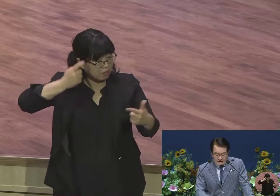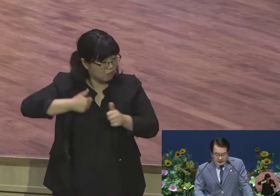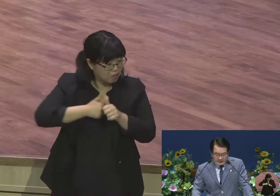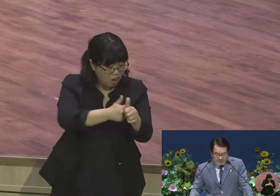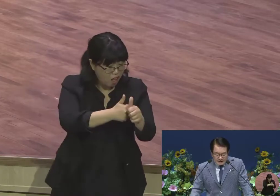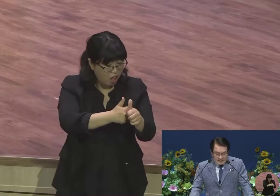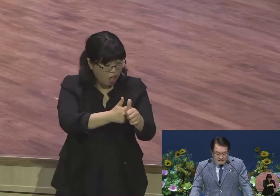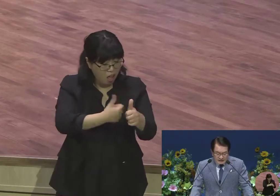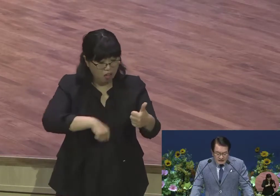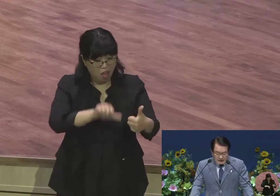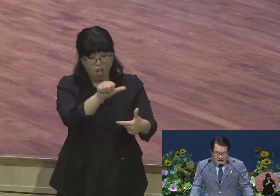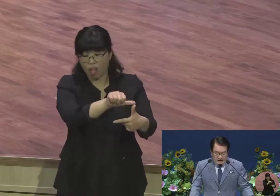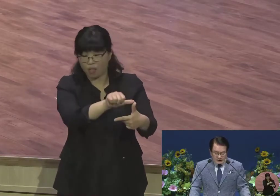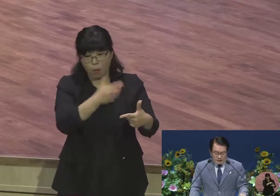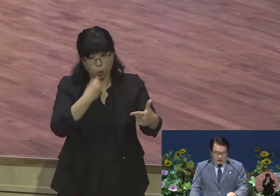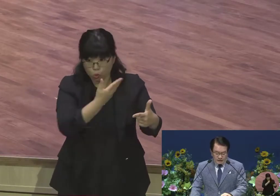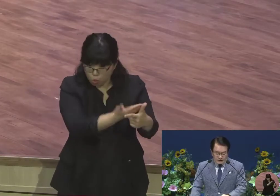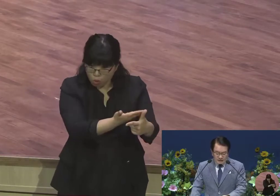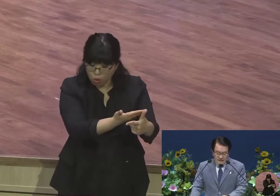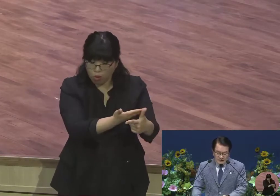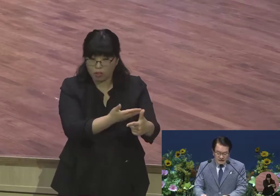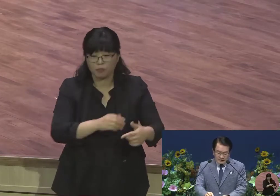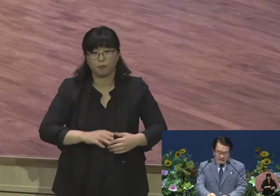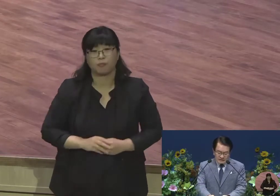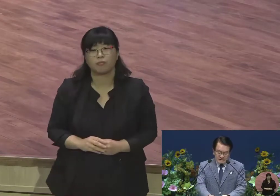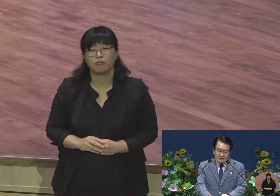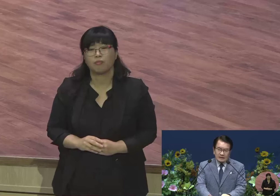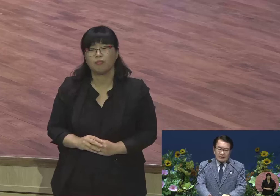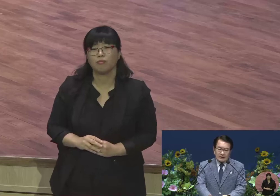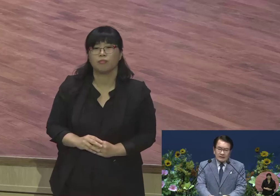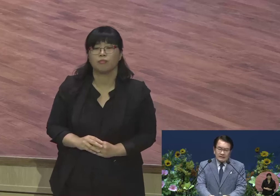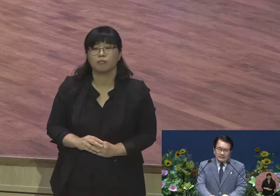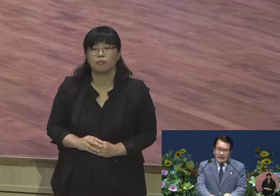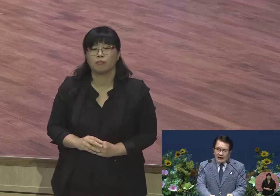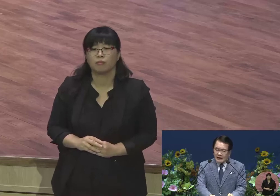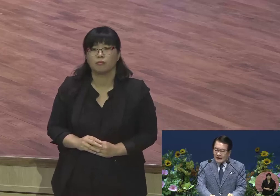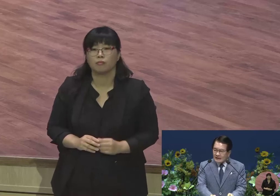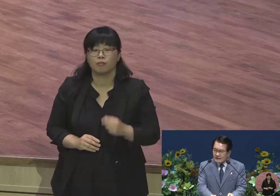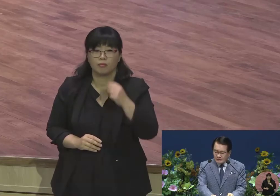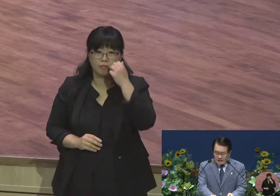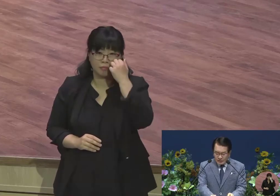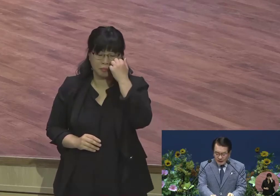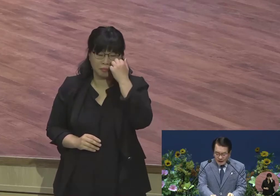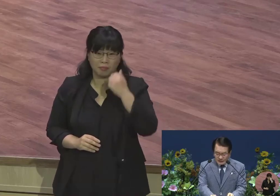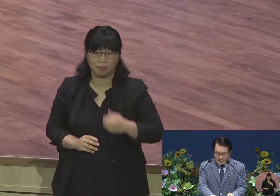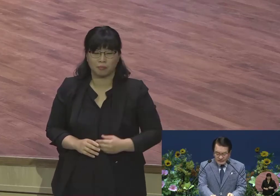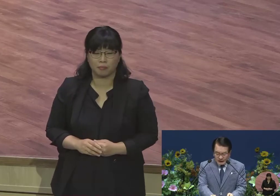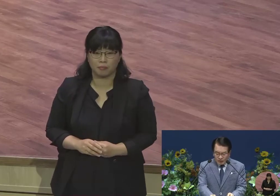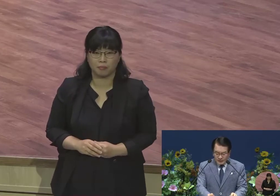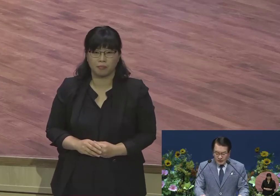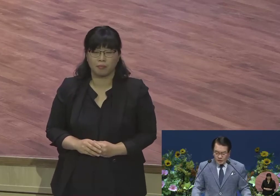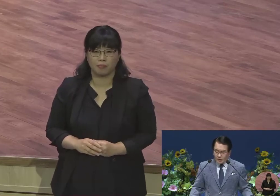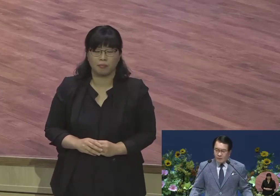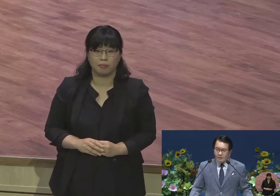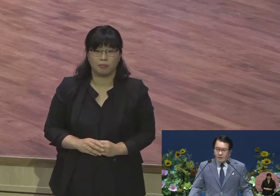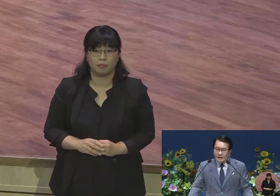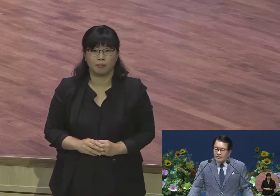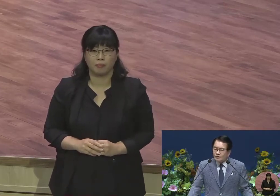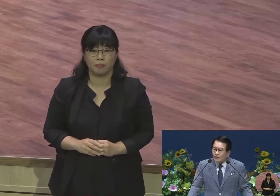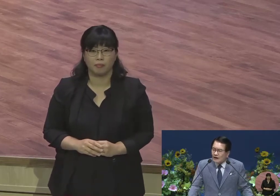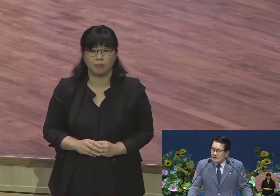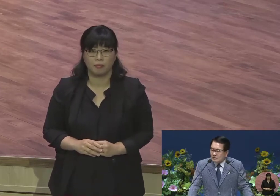이렇게 영안이 어두워있던 이삭은 아내 리버가와 야곱의